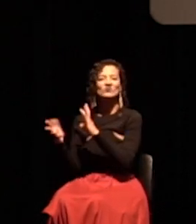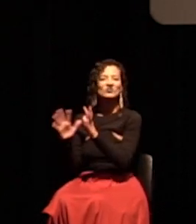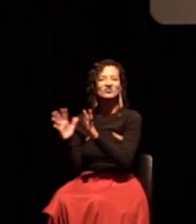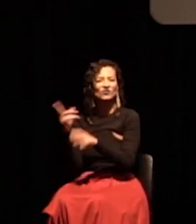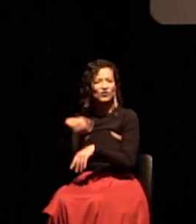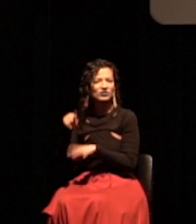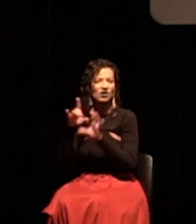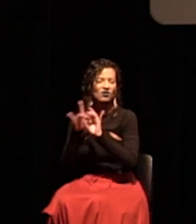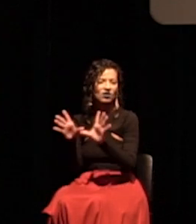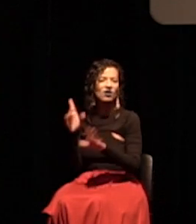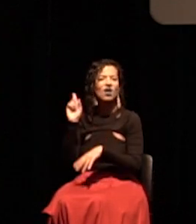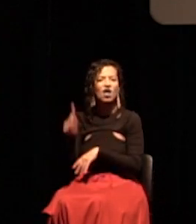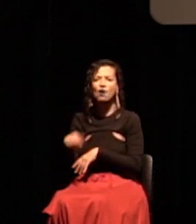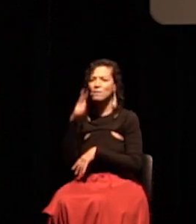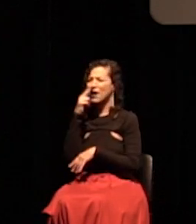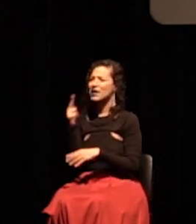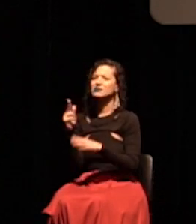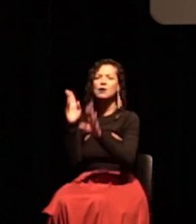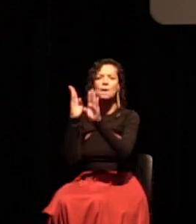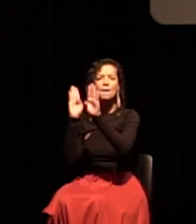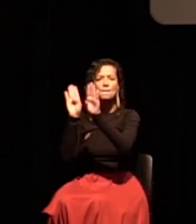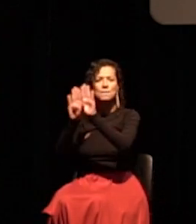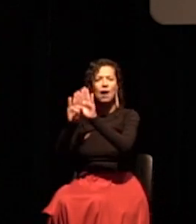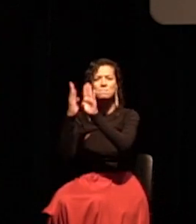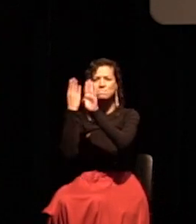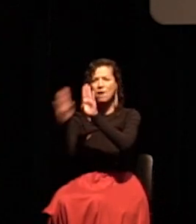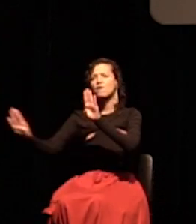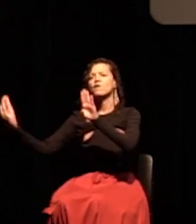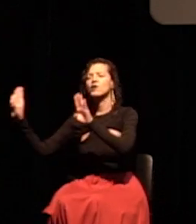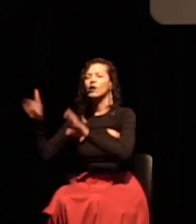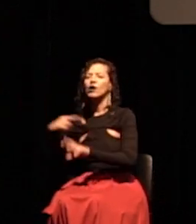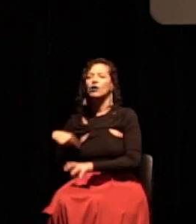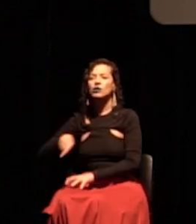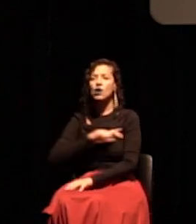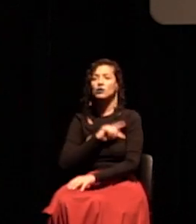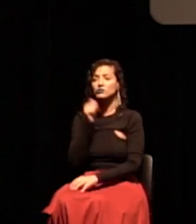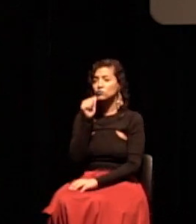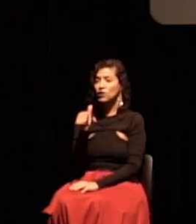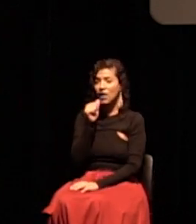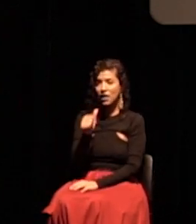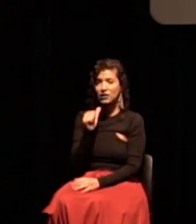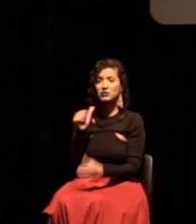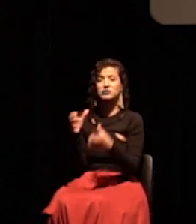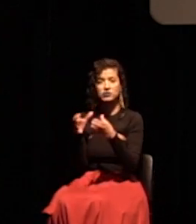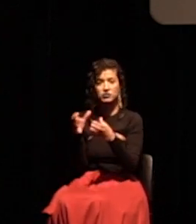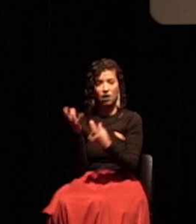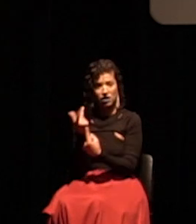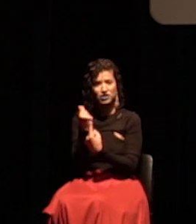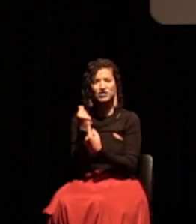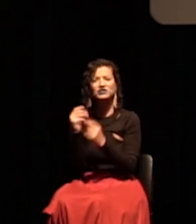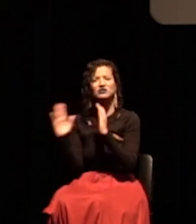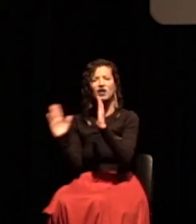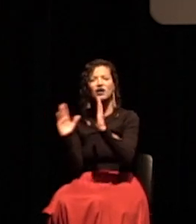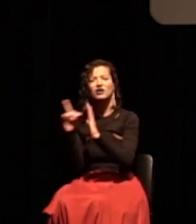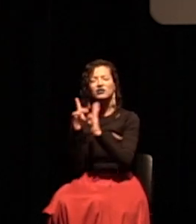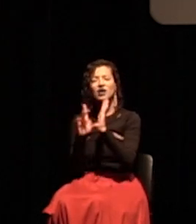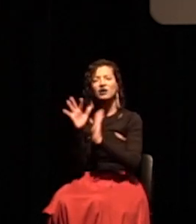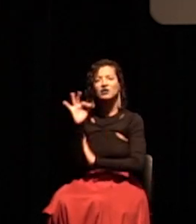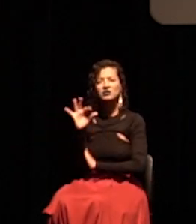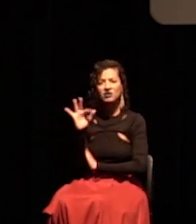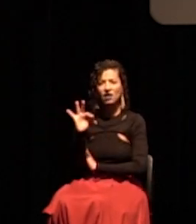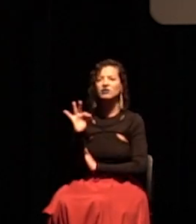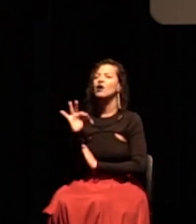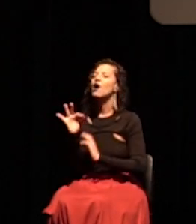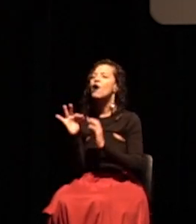foi meio pé na porta, porque é isso que nós fizemos, as mulheres artistas dos anos 70, rompendo